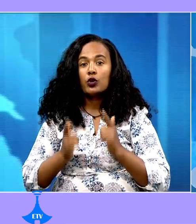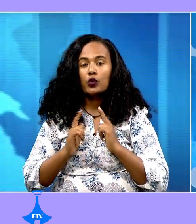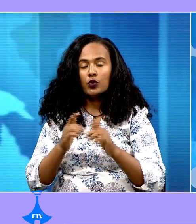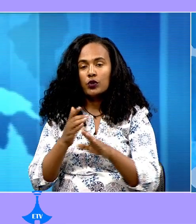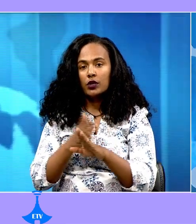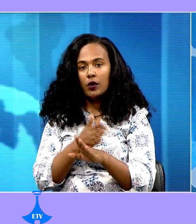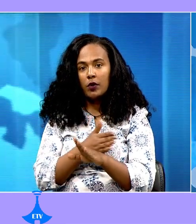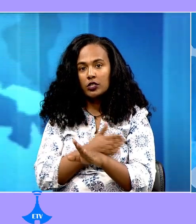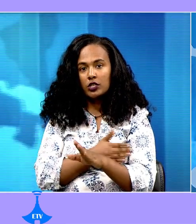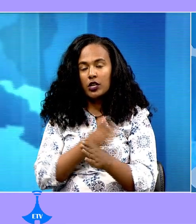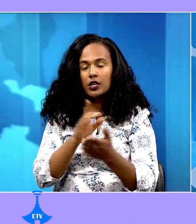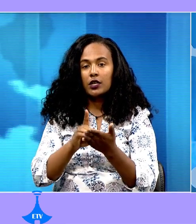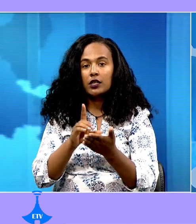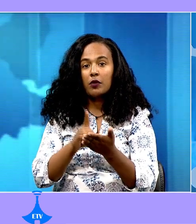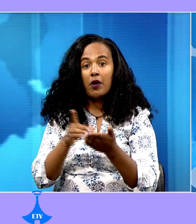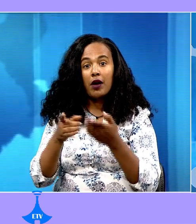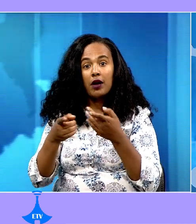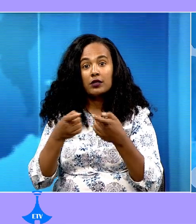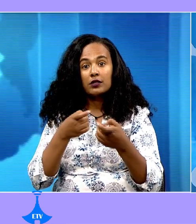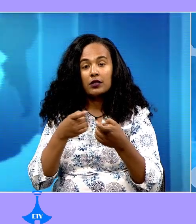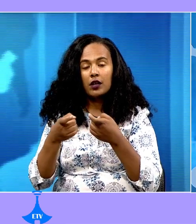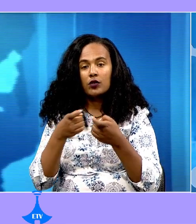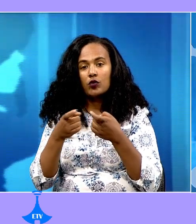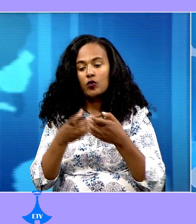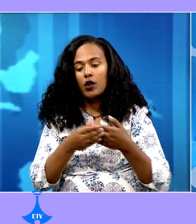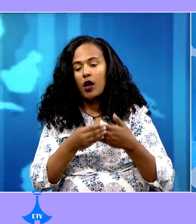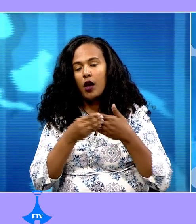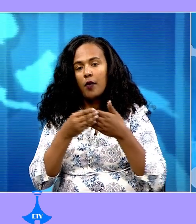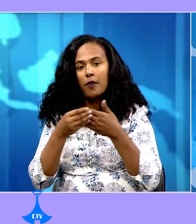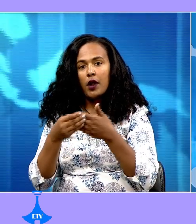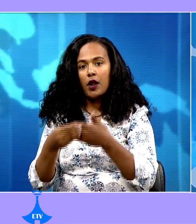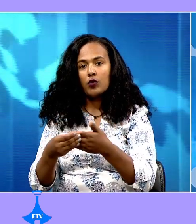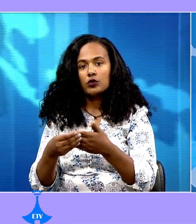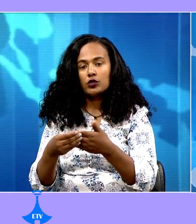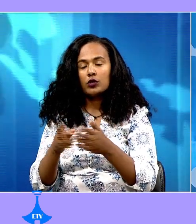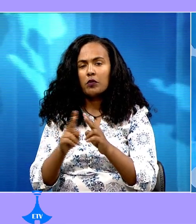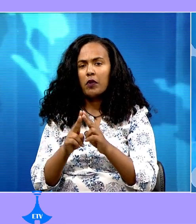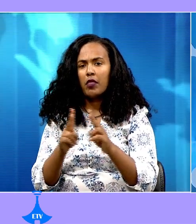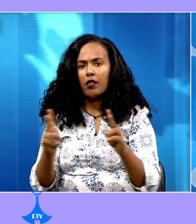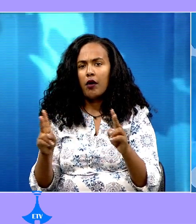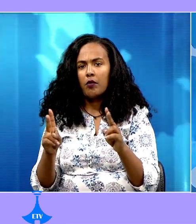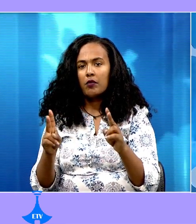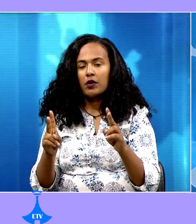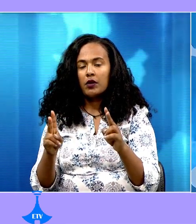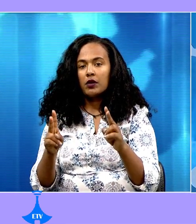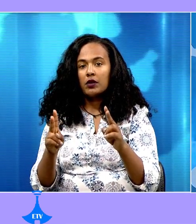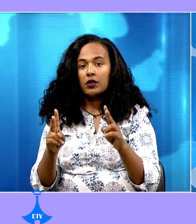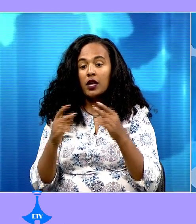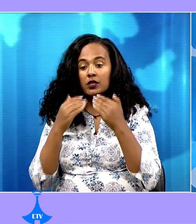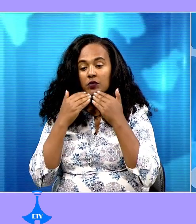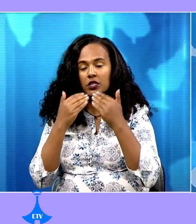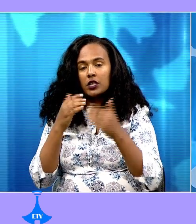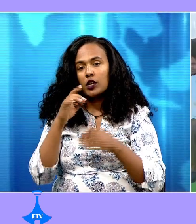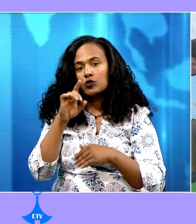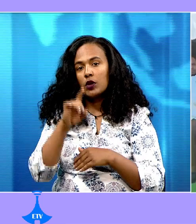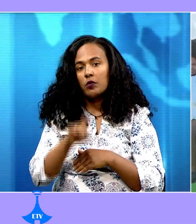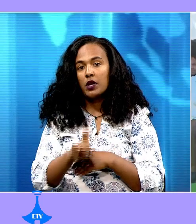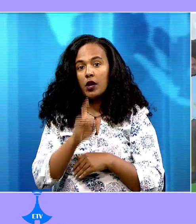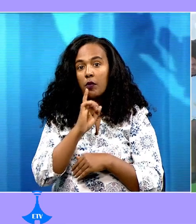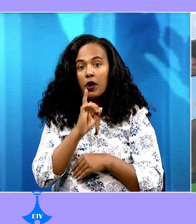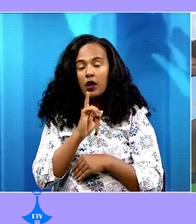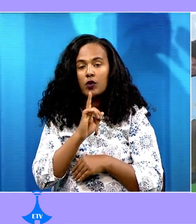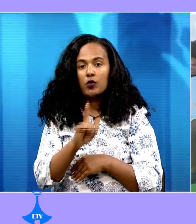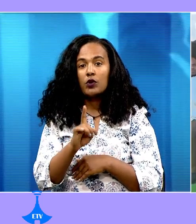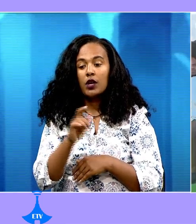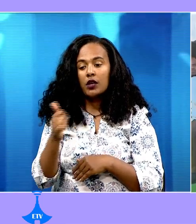ለማሻሻል የከተማ አስተዳደሩን አመራሮች እጅግ በጣም ሊያስመሰግናቸው የሚገባ ነውና የአዲስ